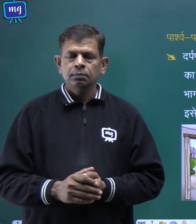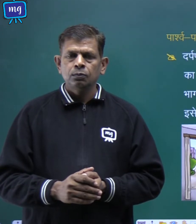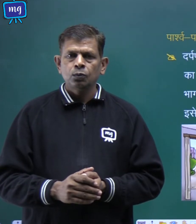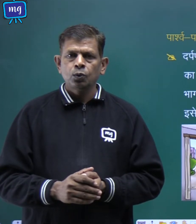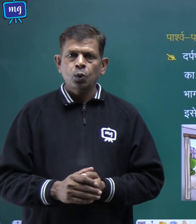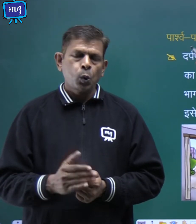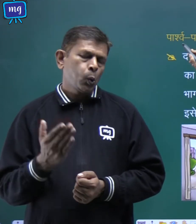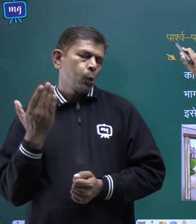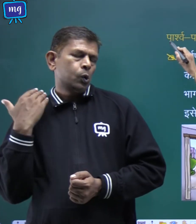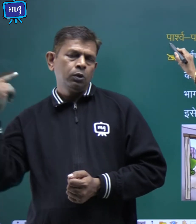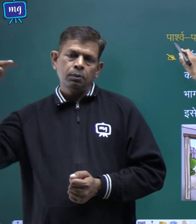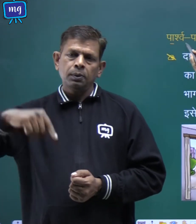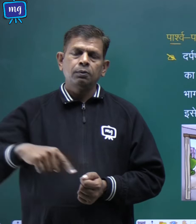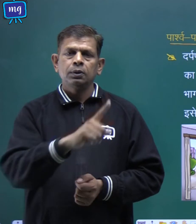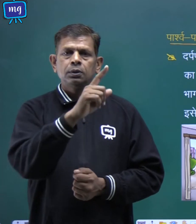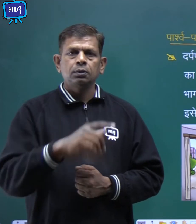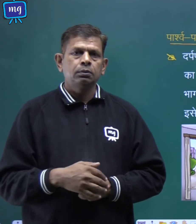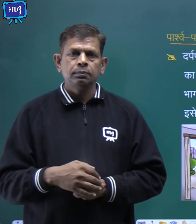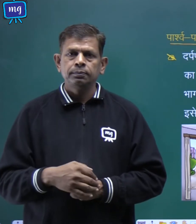पार्श्व परिवर्तन।